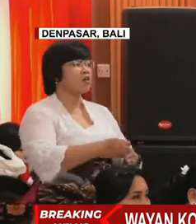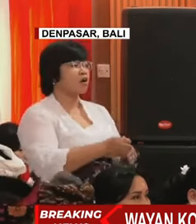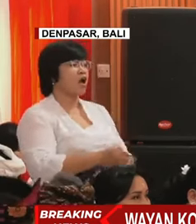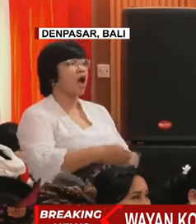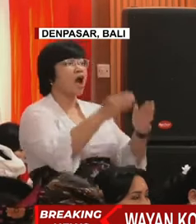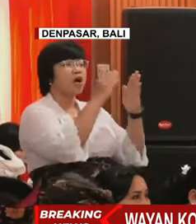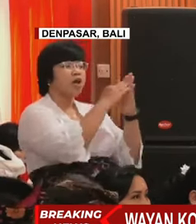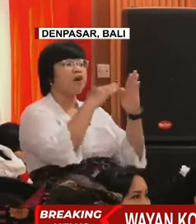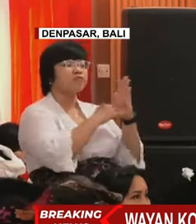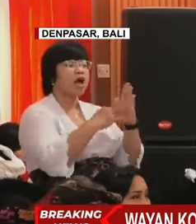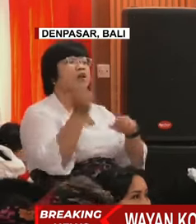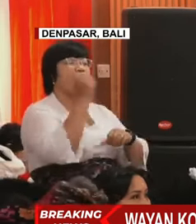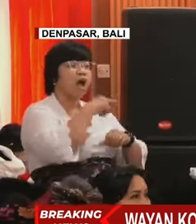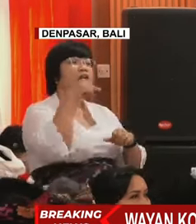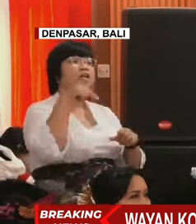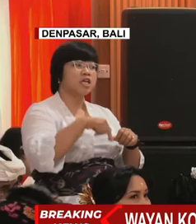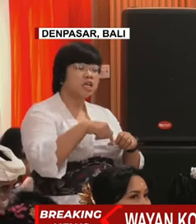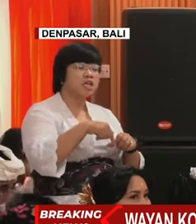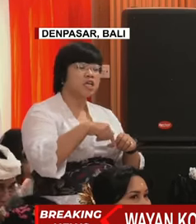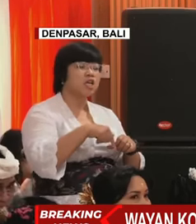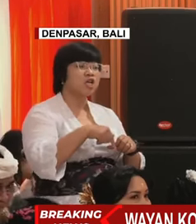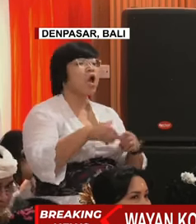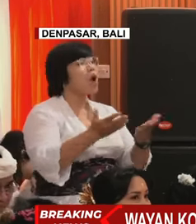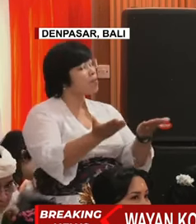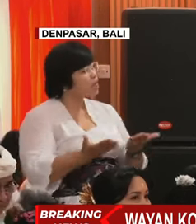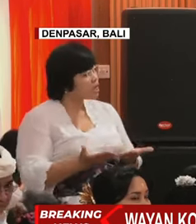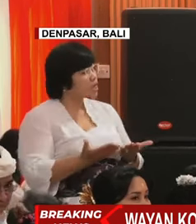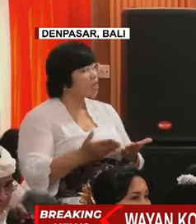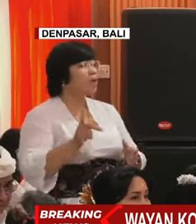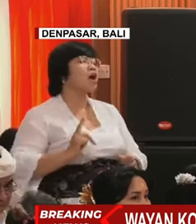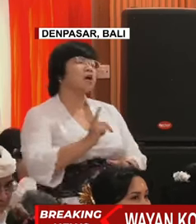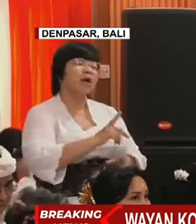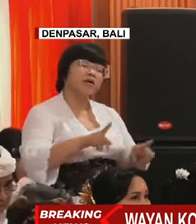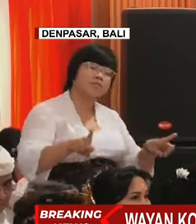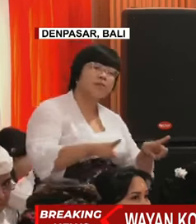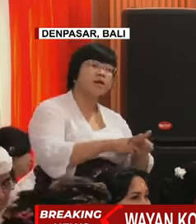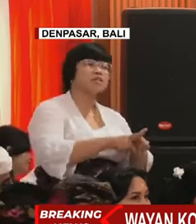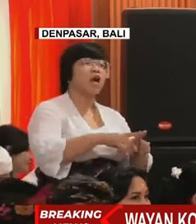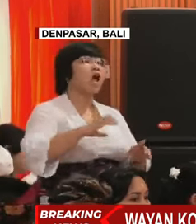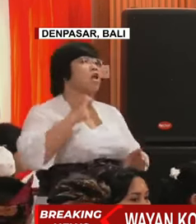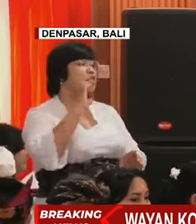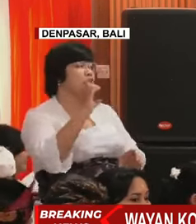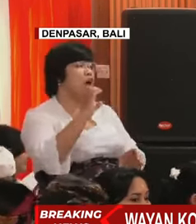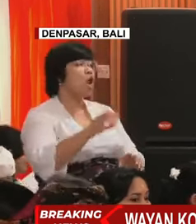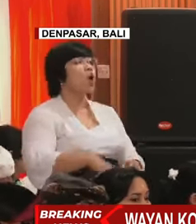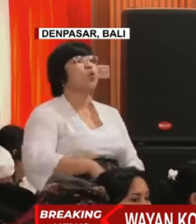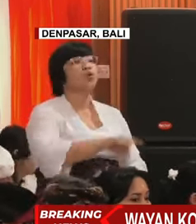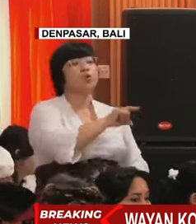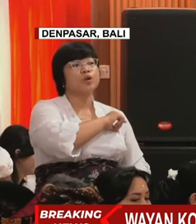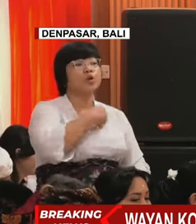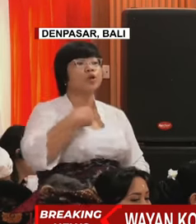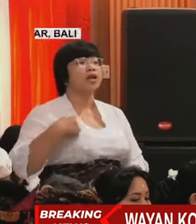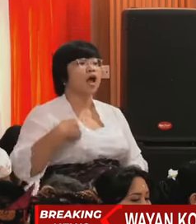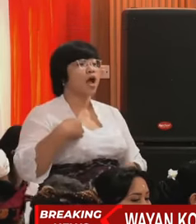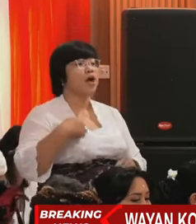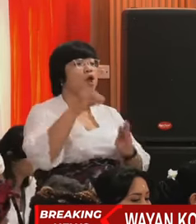di atas dunia begitu ya Saya kira ee tetapi itu bukan isu yang terlalu besar yang terkait dengan kinerja saya saya tidak